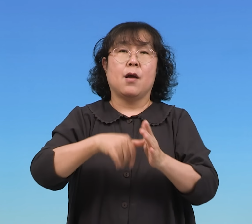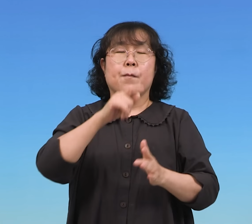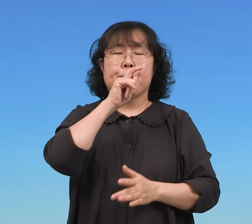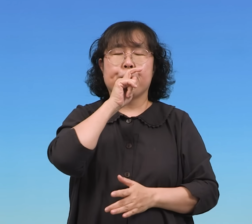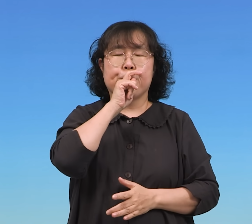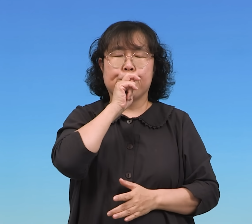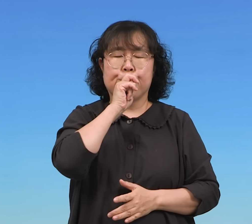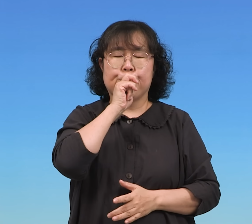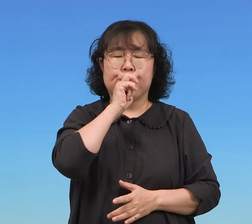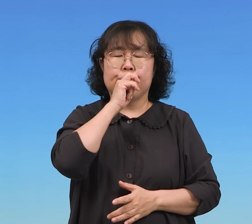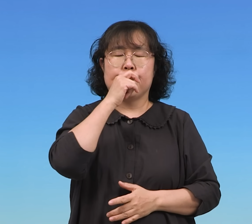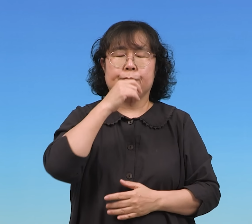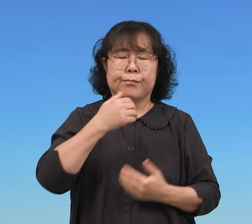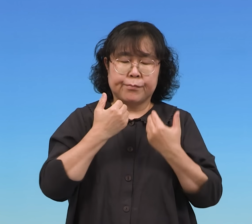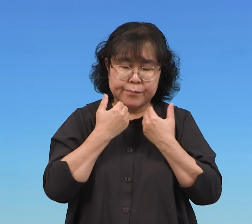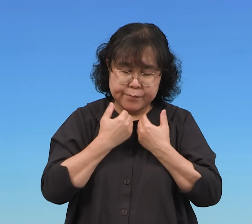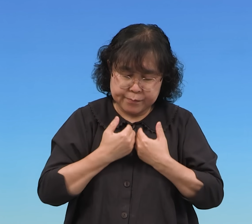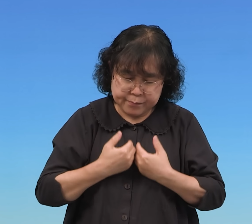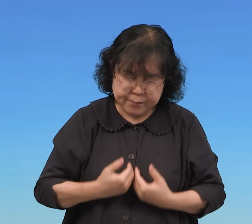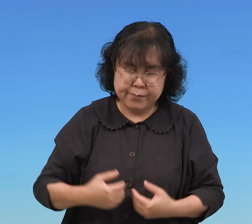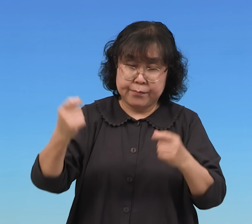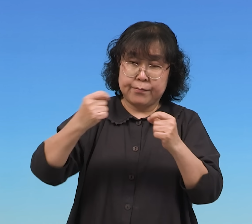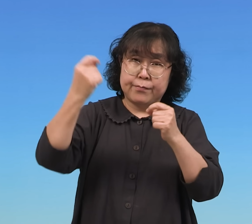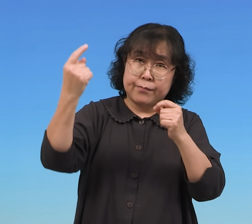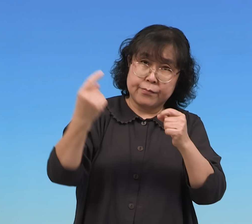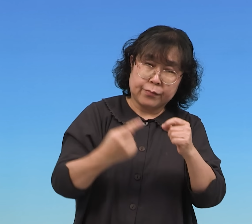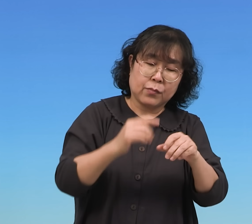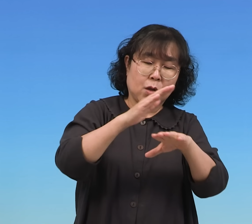조용히 다가와 손 잡아주시며